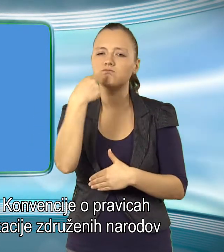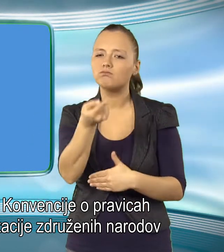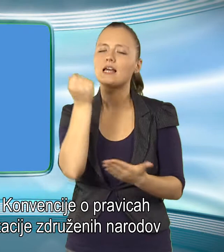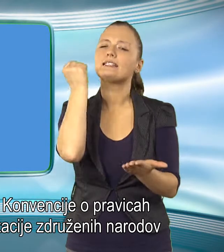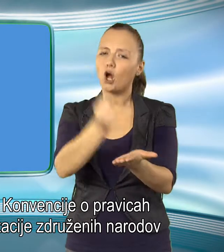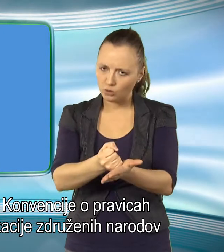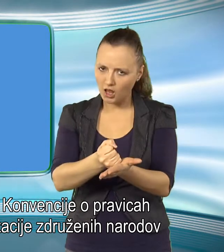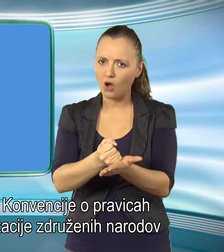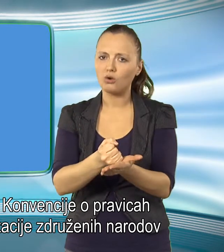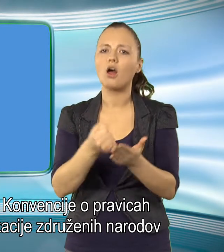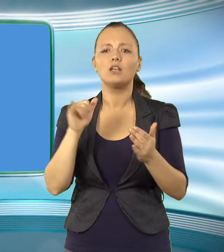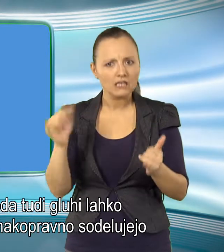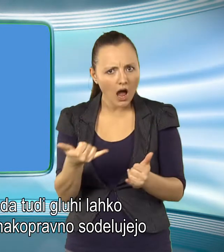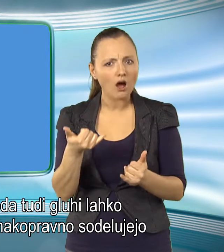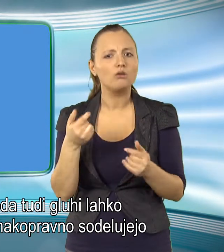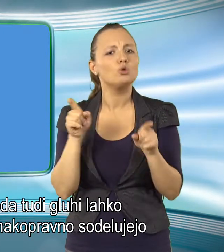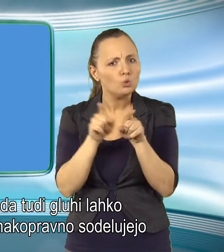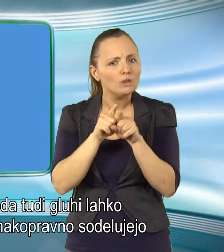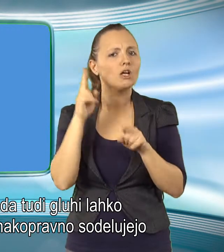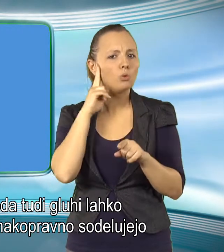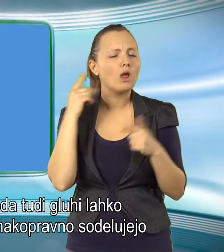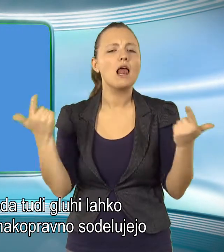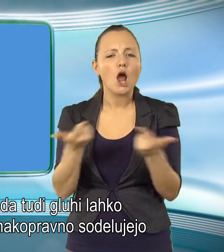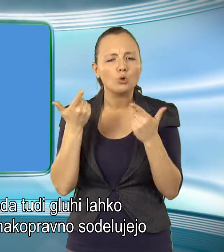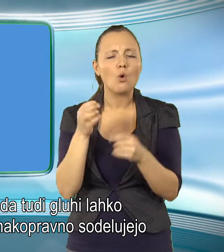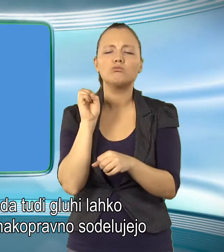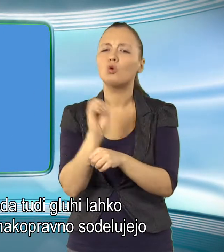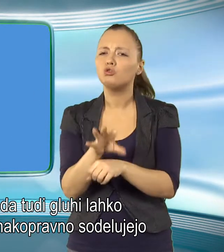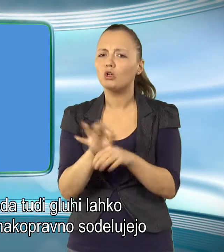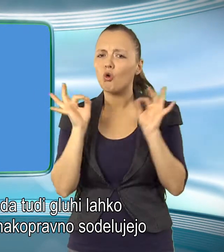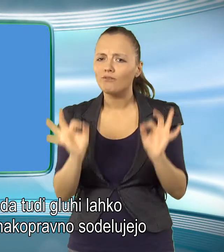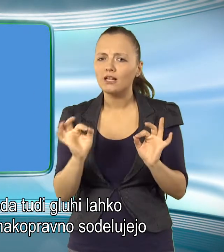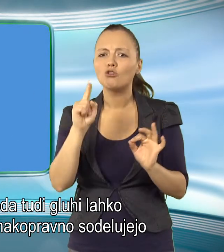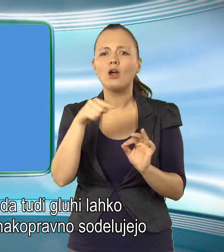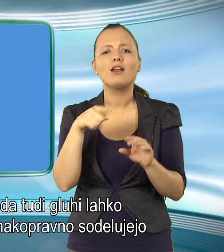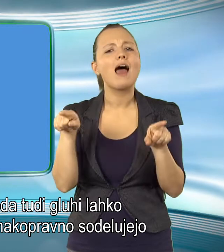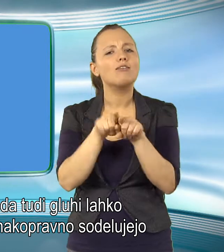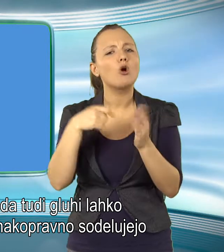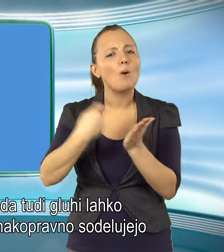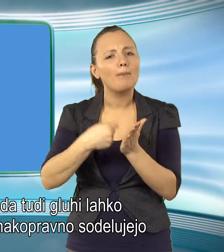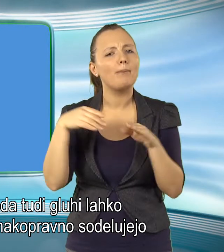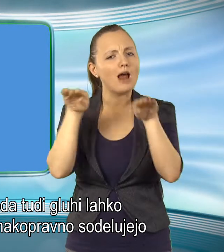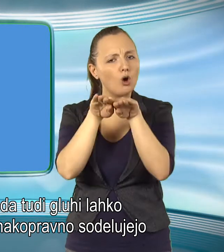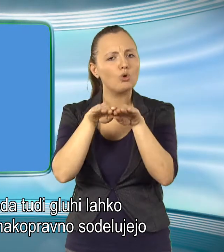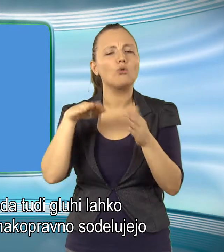sodelujejo v političnem življenju, pri čemer imajo prav tako pravico in možnost, da volijo in da so izvoljeni.